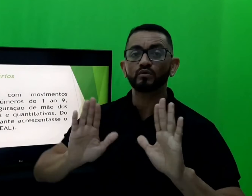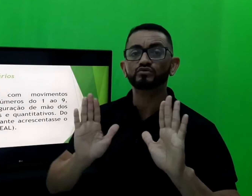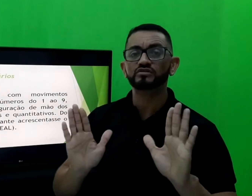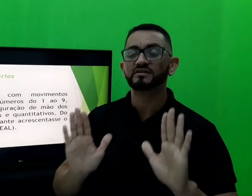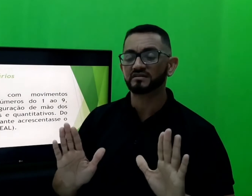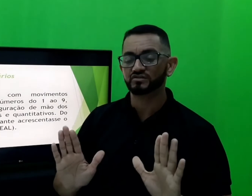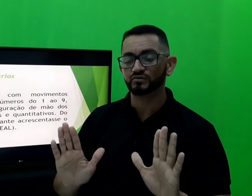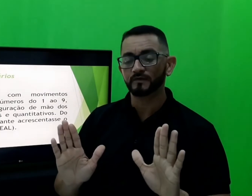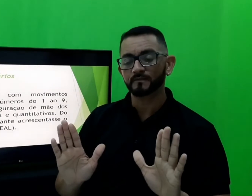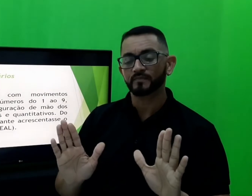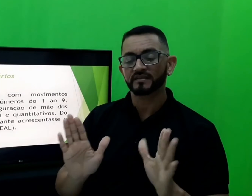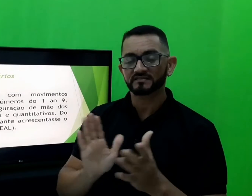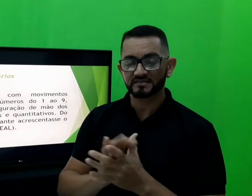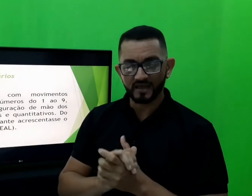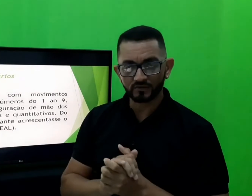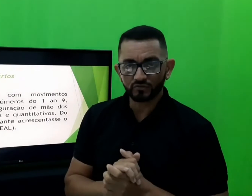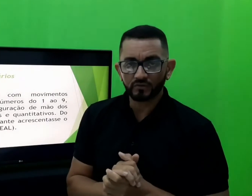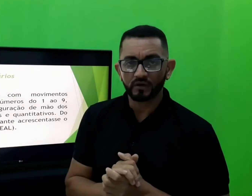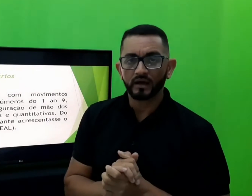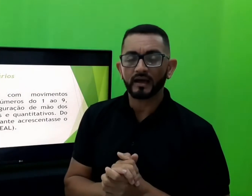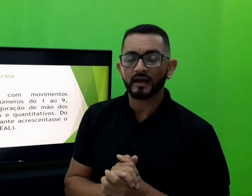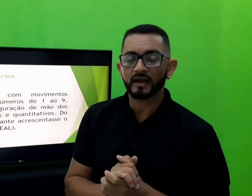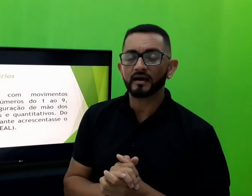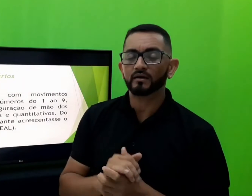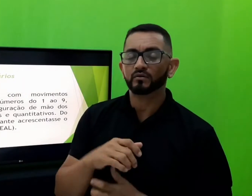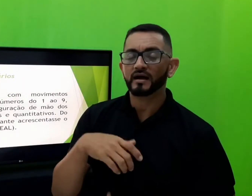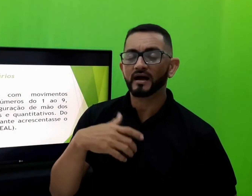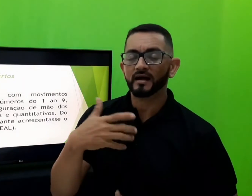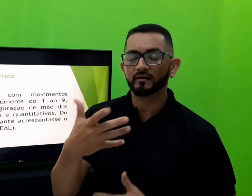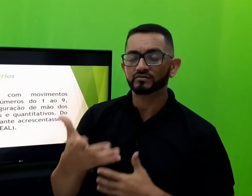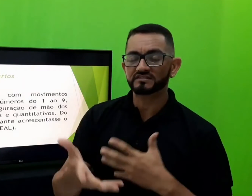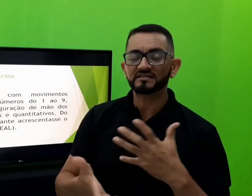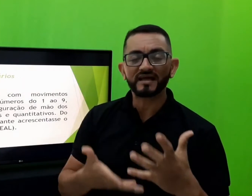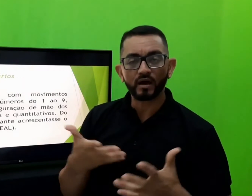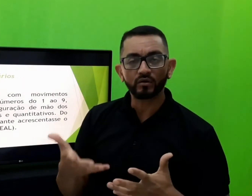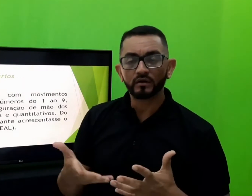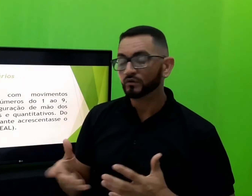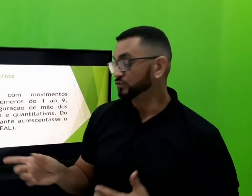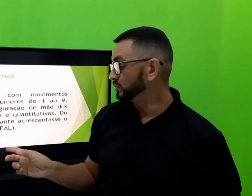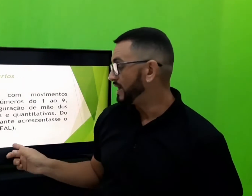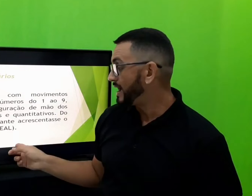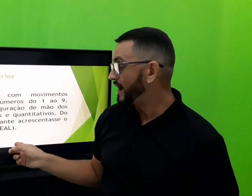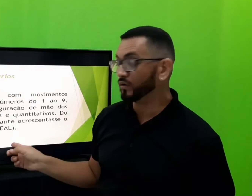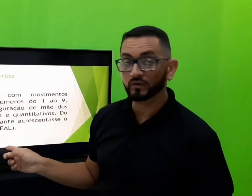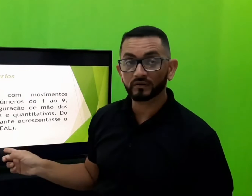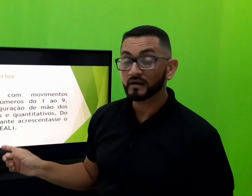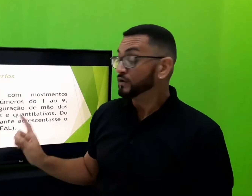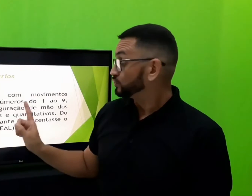não utilizo, certo? O sinal do real.